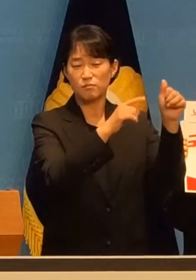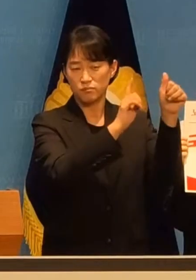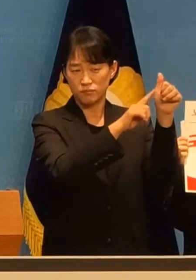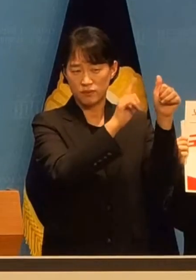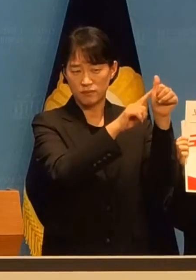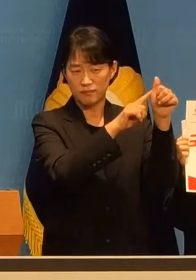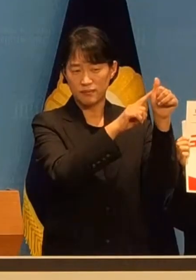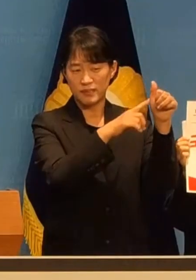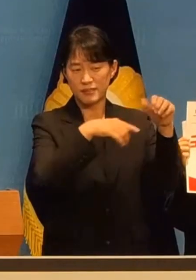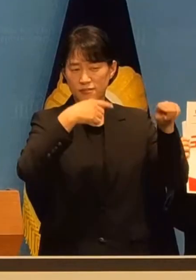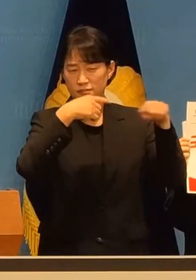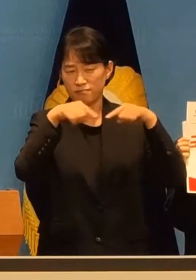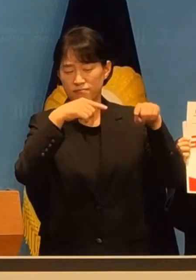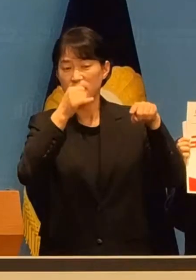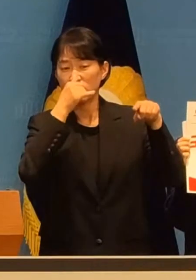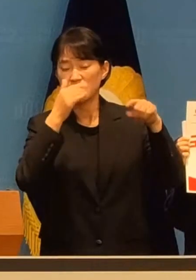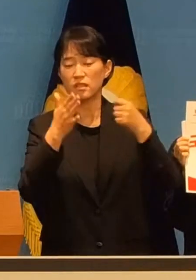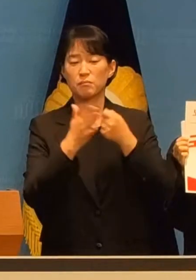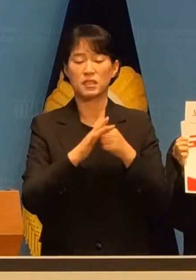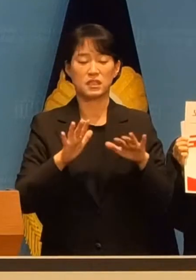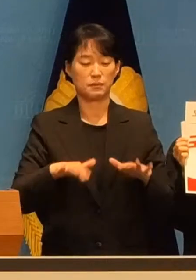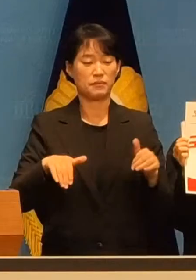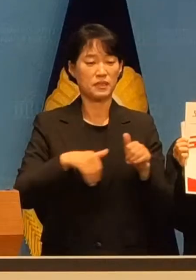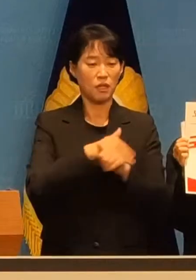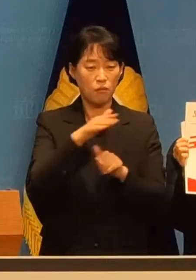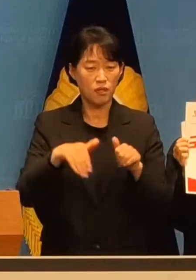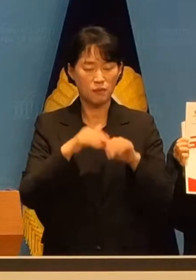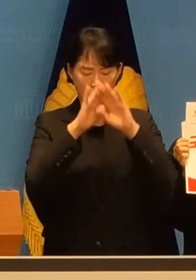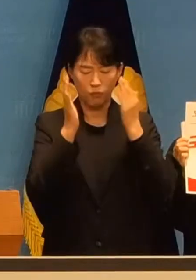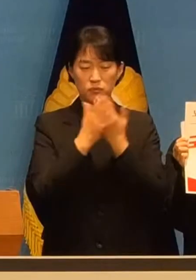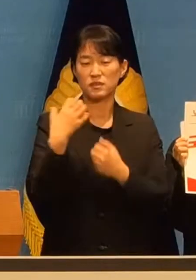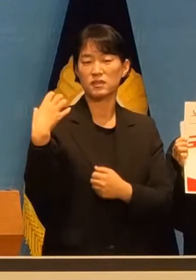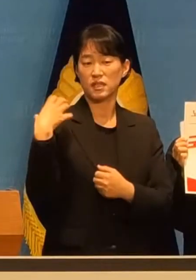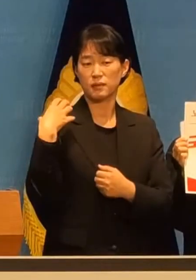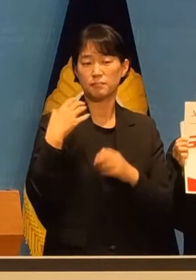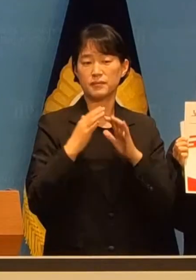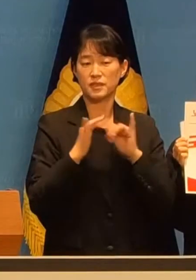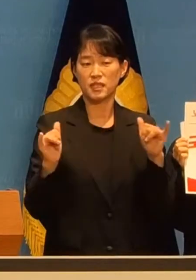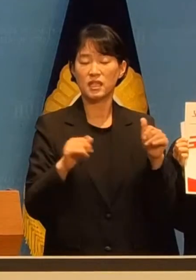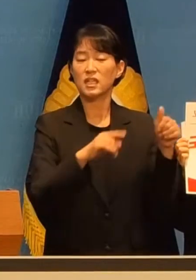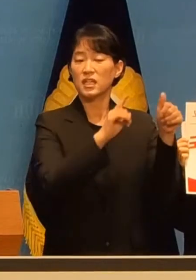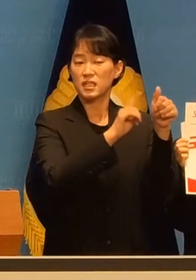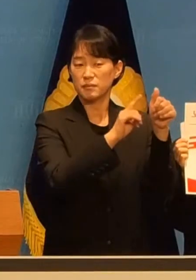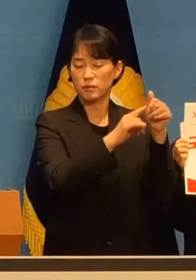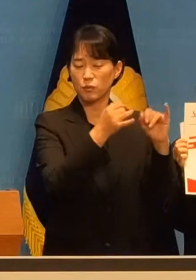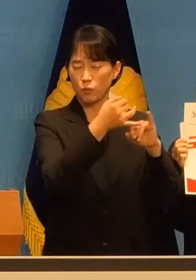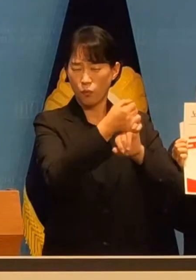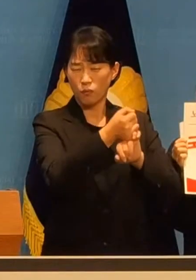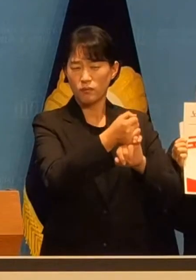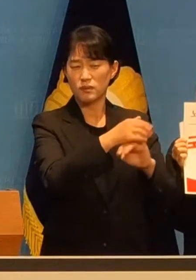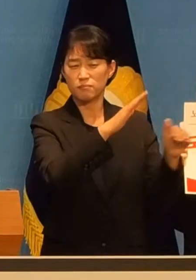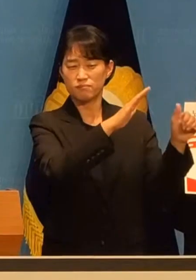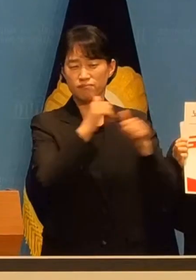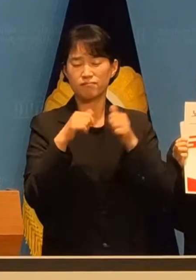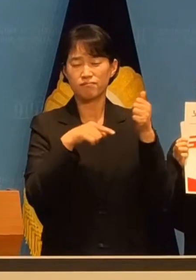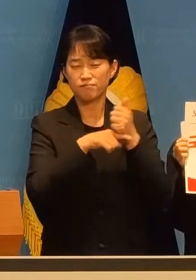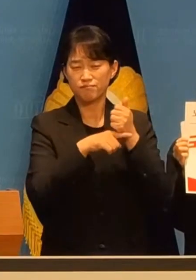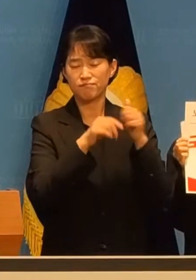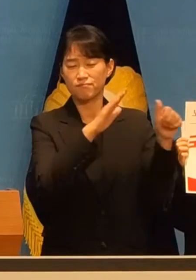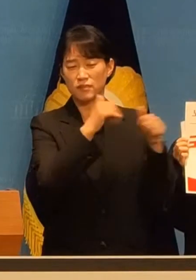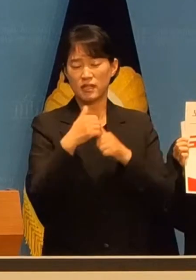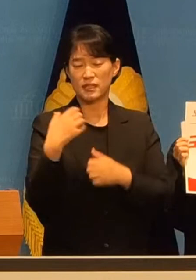통제 아래 이루어지는 만큼 현 사태의 실질적인 책임자인 김범석 의장을 반드시 청문회에 세워